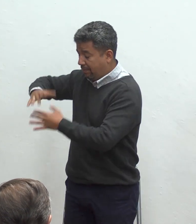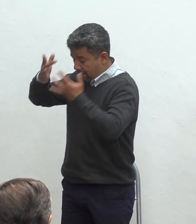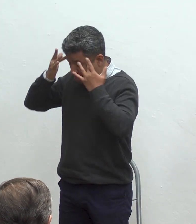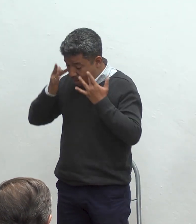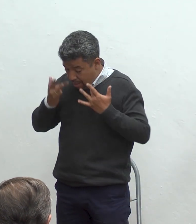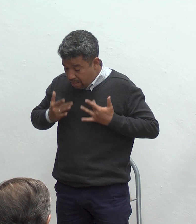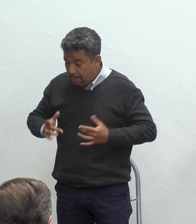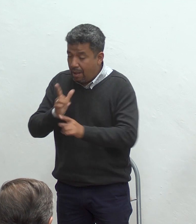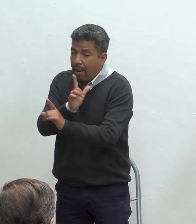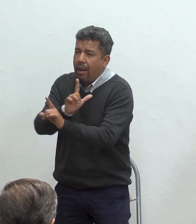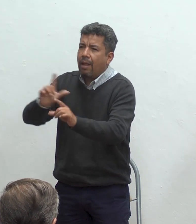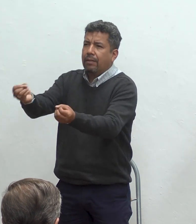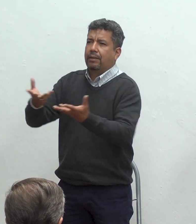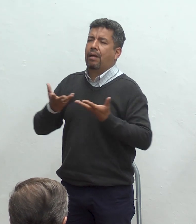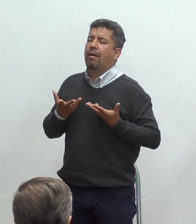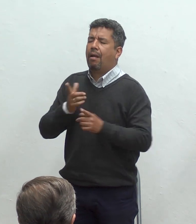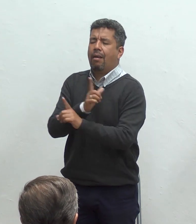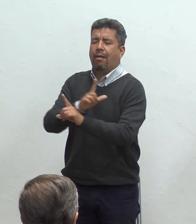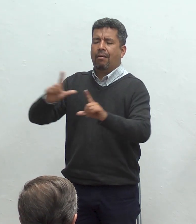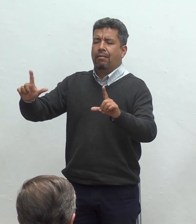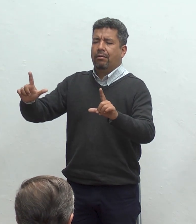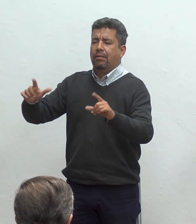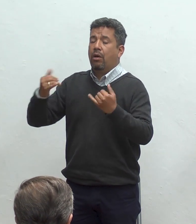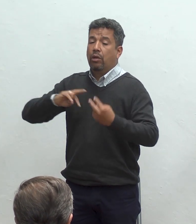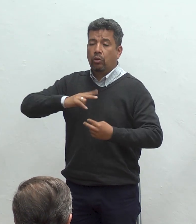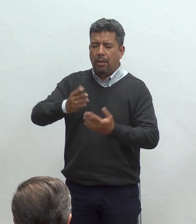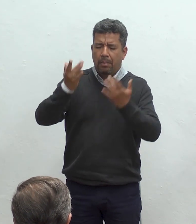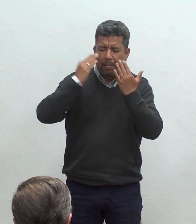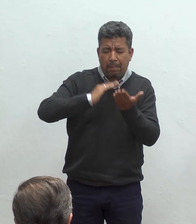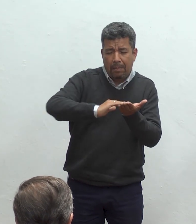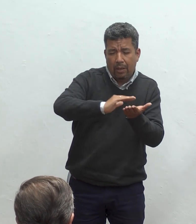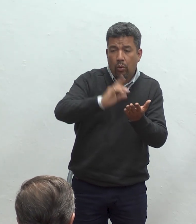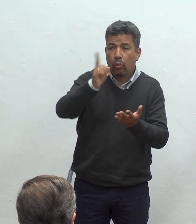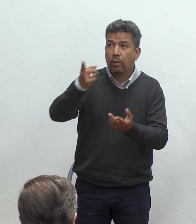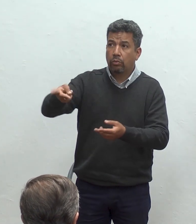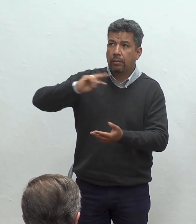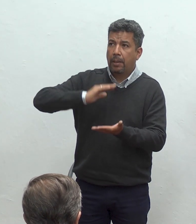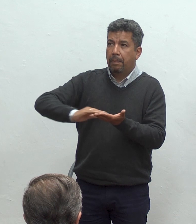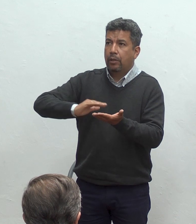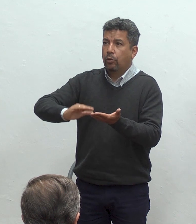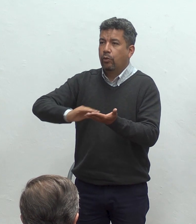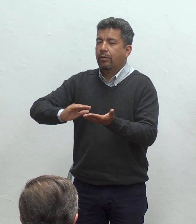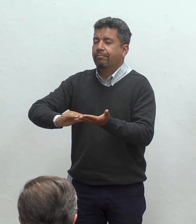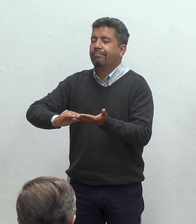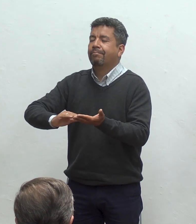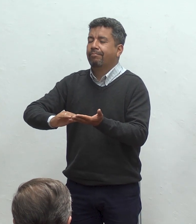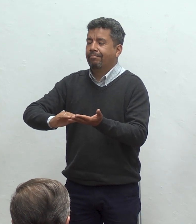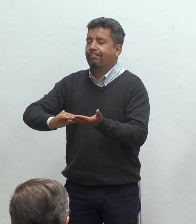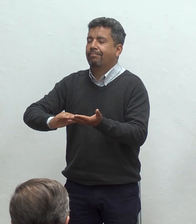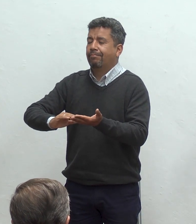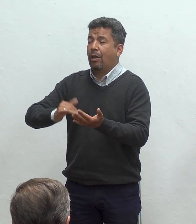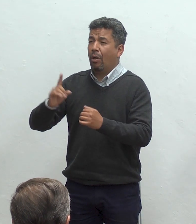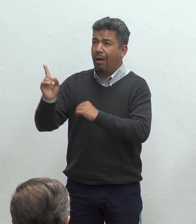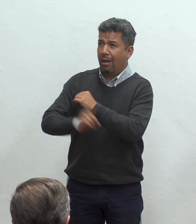porque tú nos hiciste libres. Ahora somos perdonados porque tú nos perdonaste, Señor. No hay